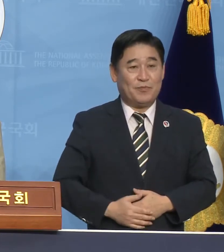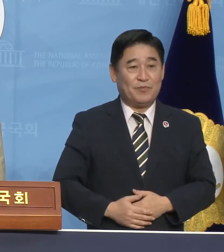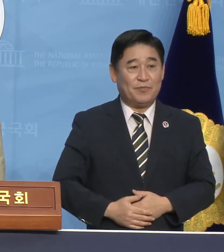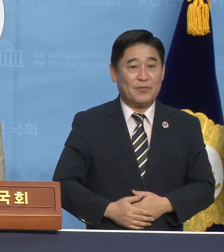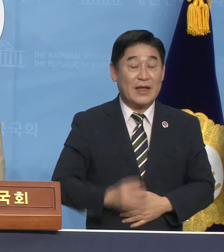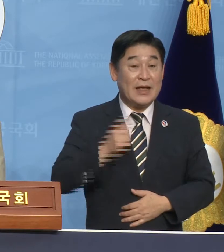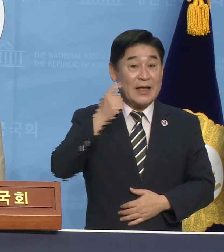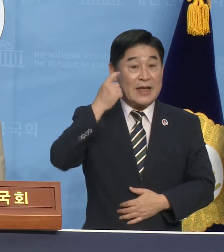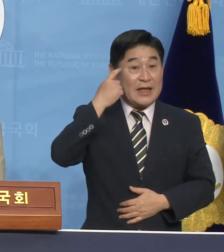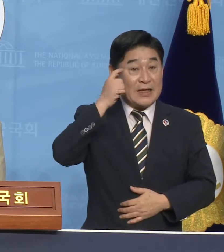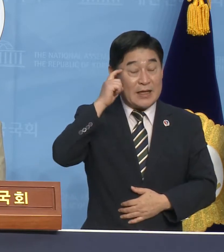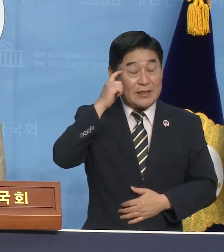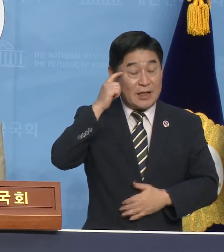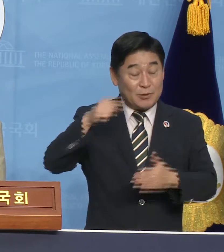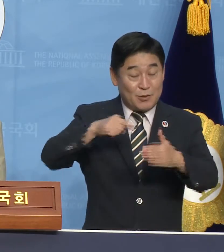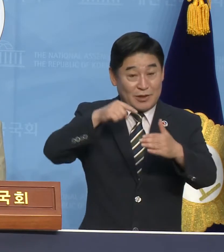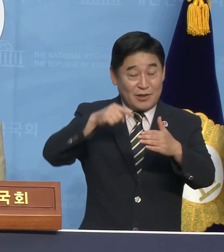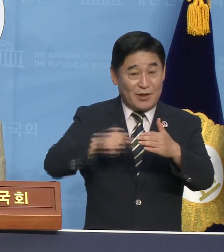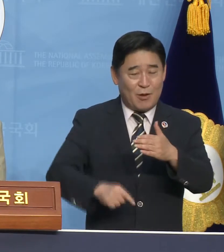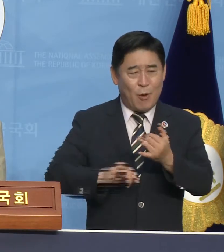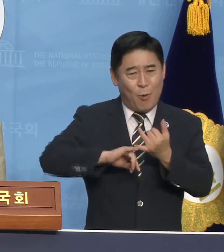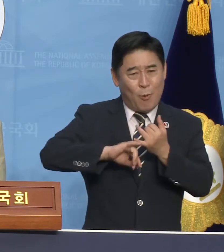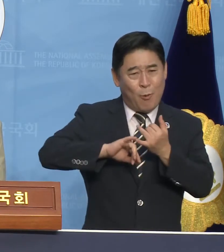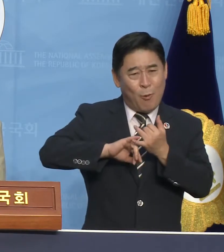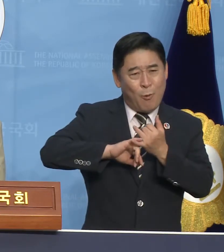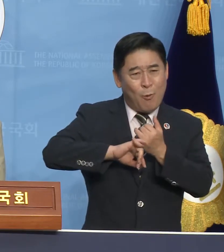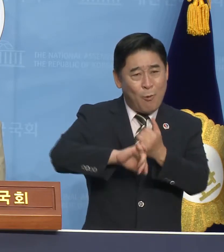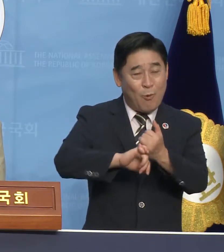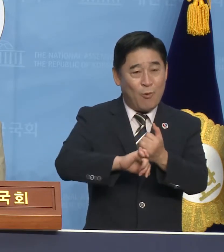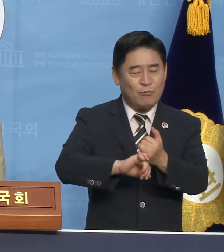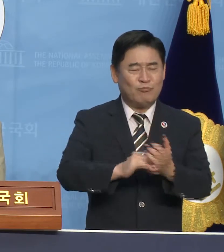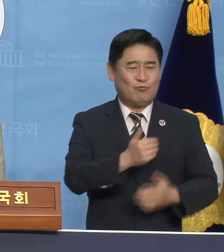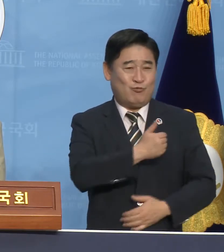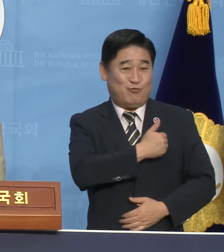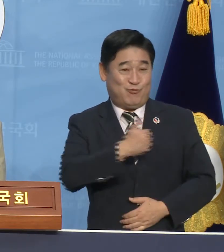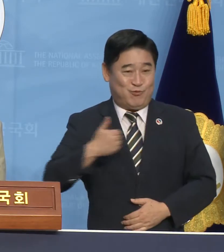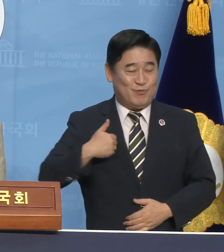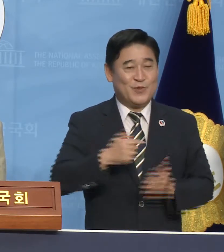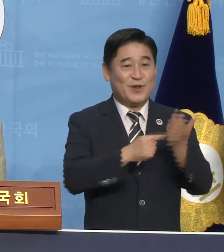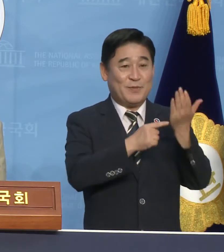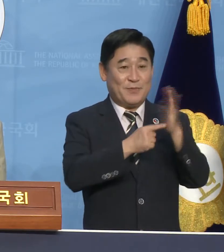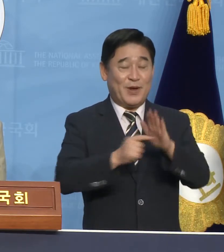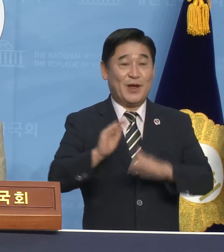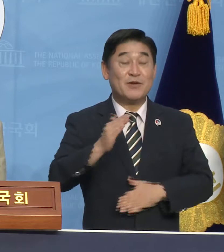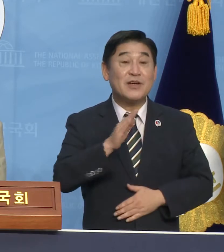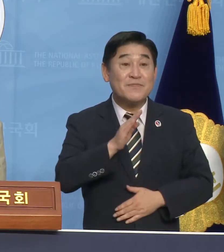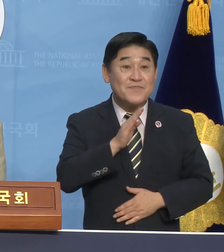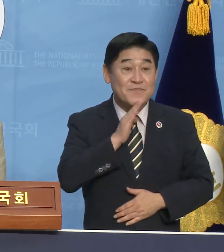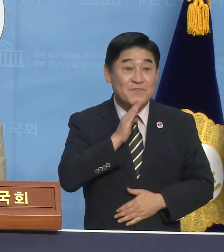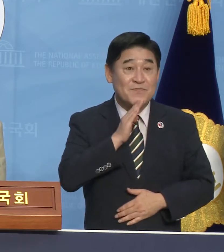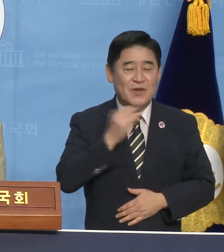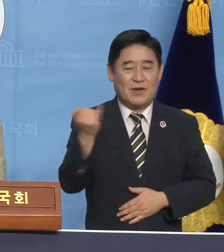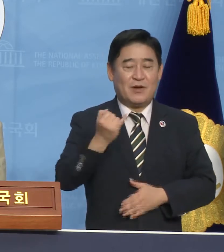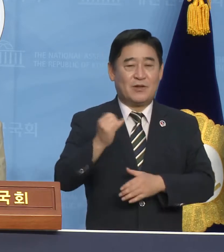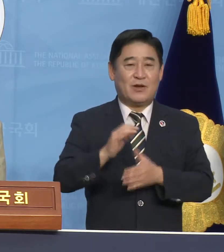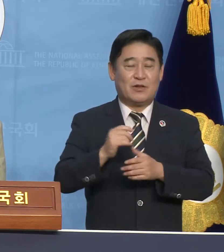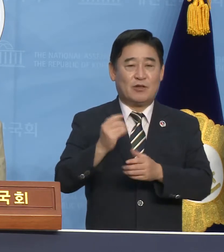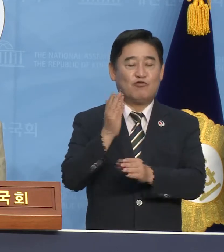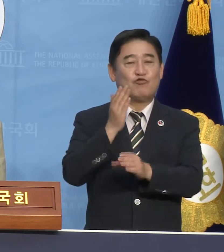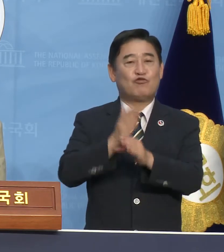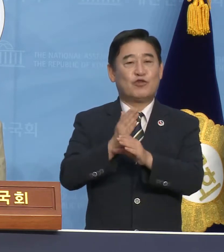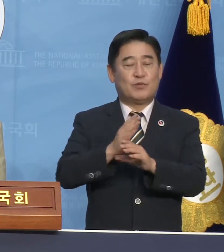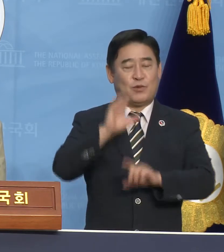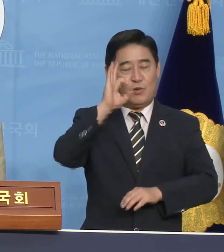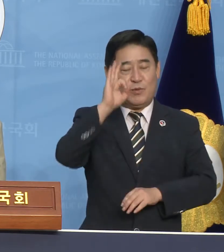이 상상의 영역에서 반드시 충분히 반영되어야 하는 것이 바로 여성의 관점입니다.